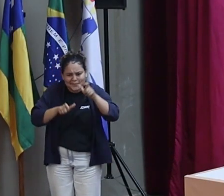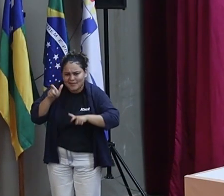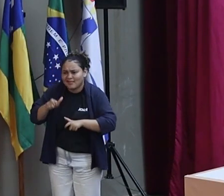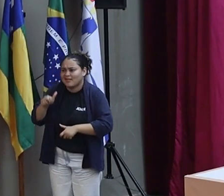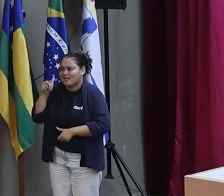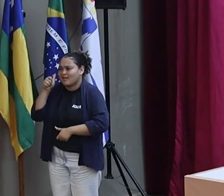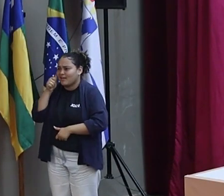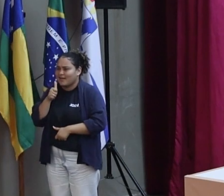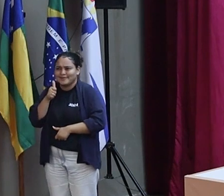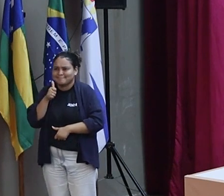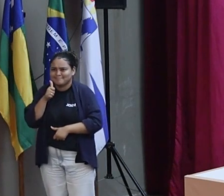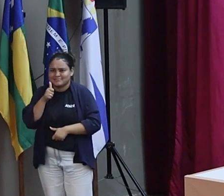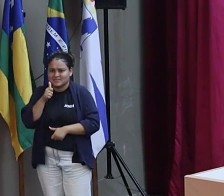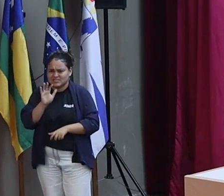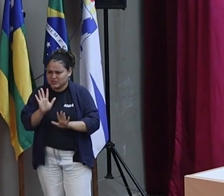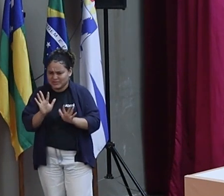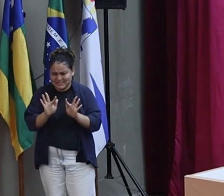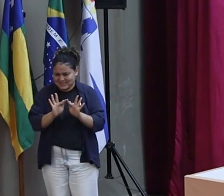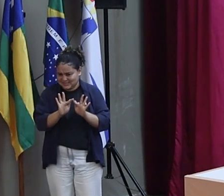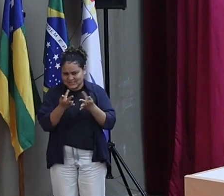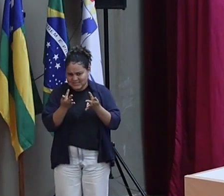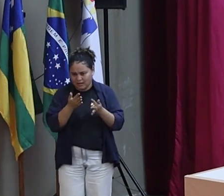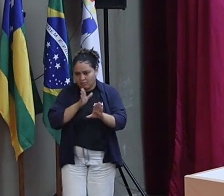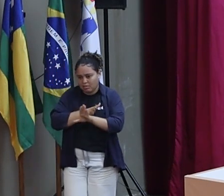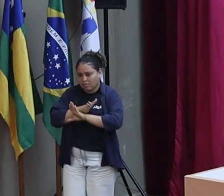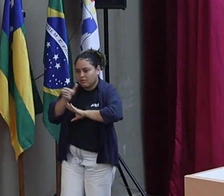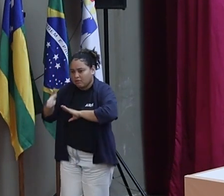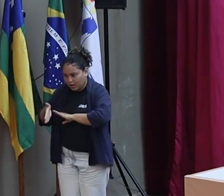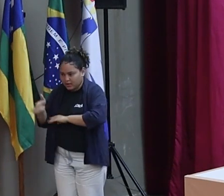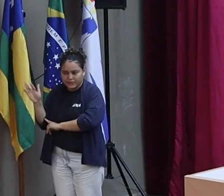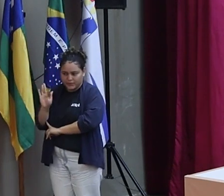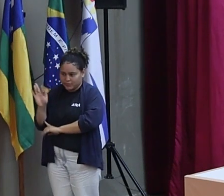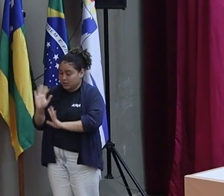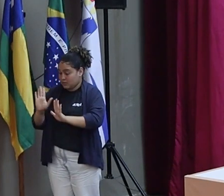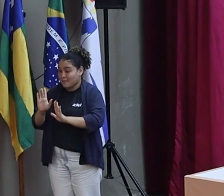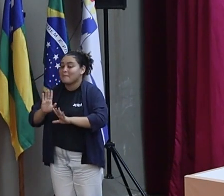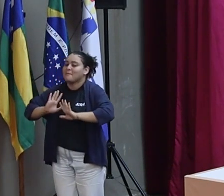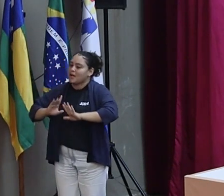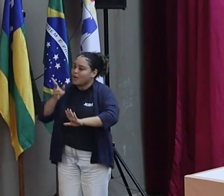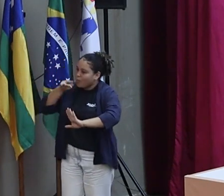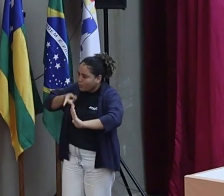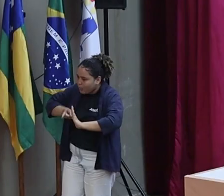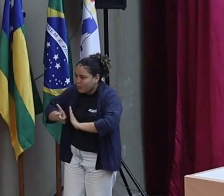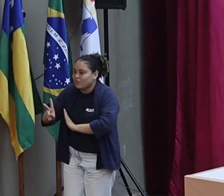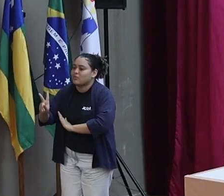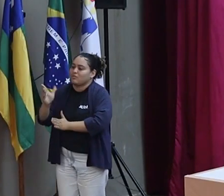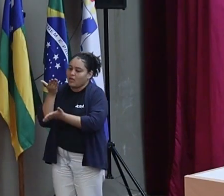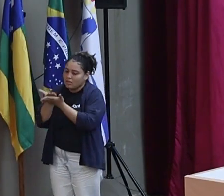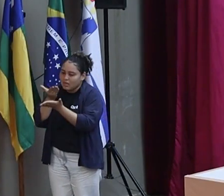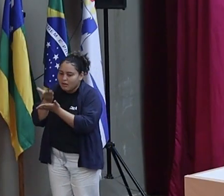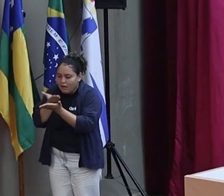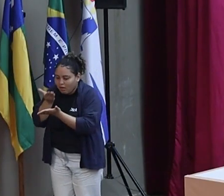porque aí não é apenas a questão de entrar na universidade, o acesso à universidade, mas também a permanência na universidade, de lutar por